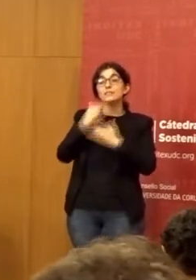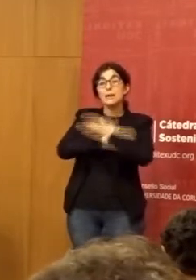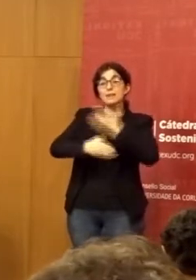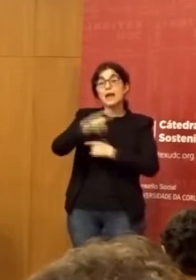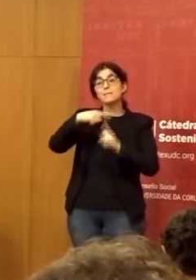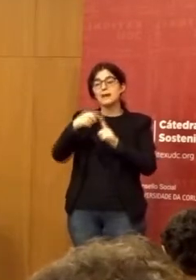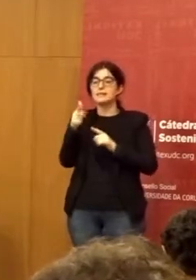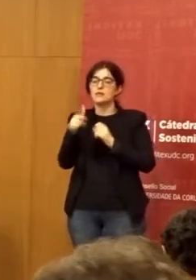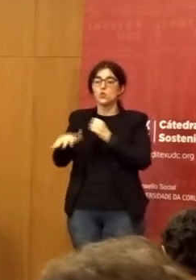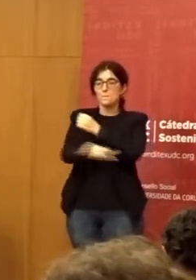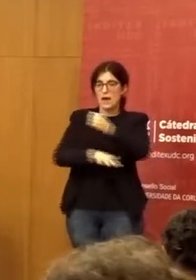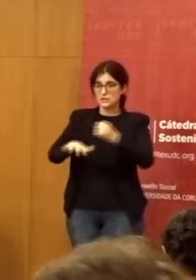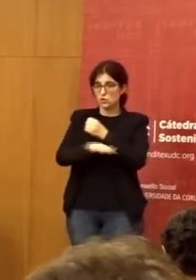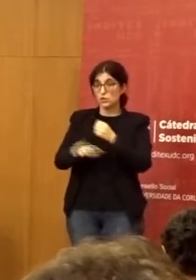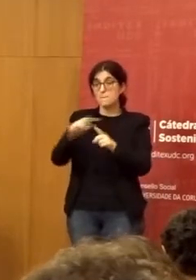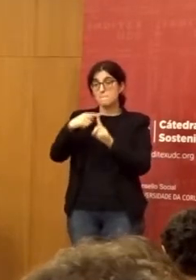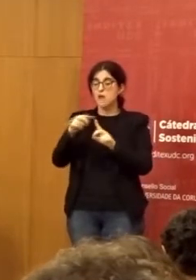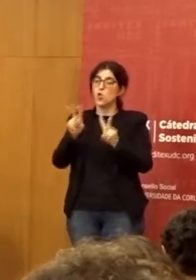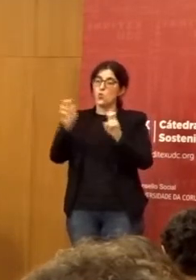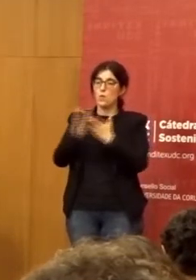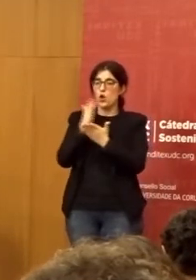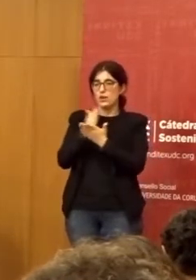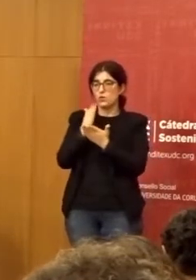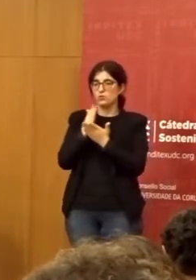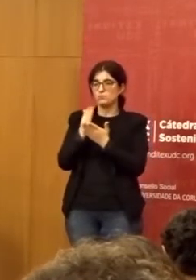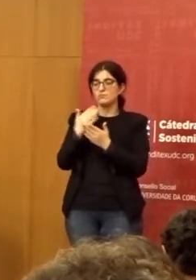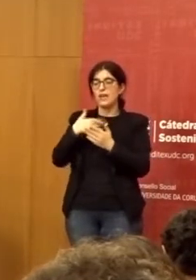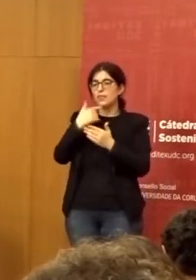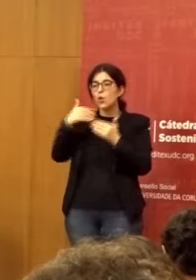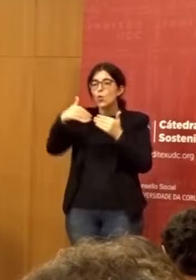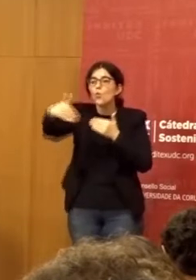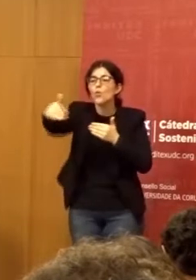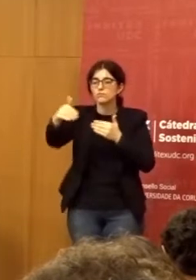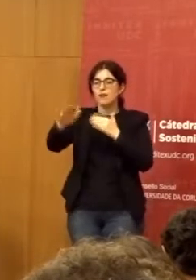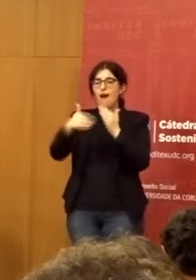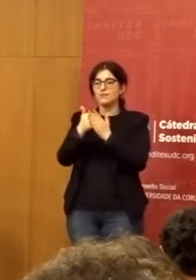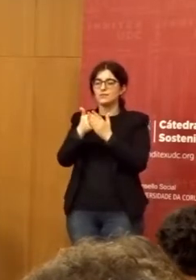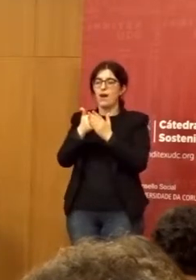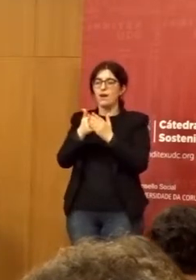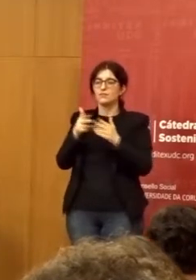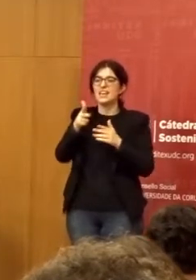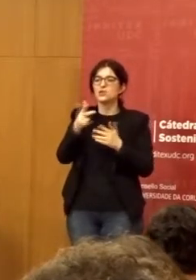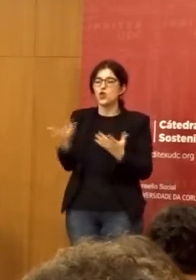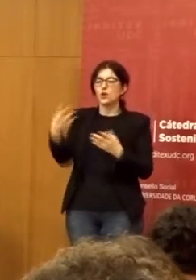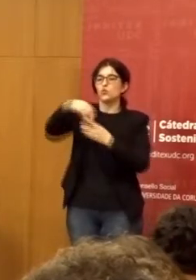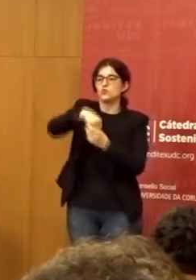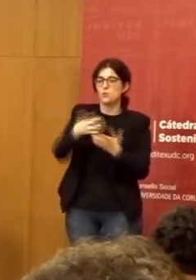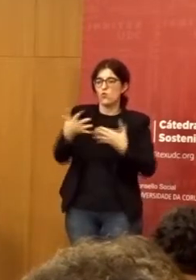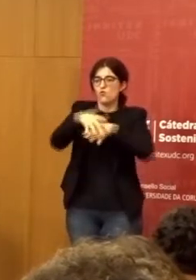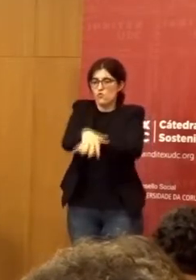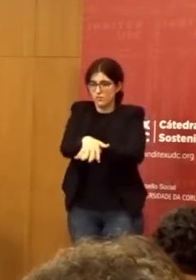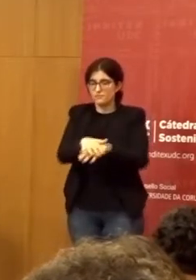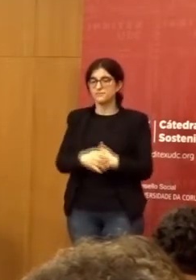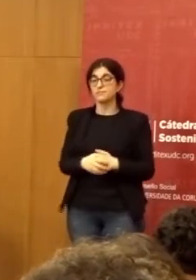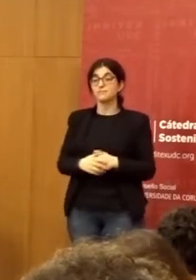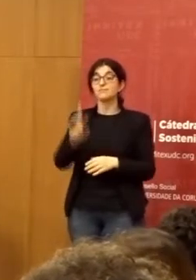libro colectivo que ha coordinado Nuevos Horizontes en el Derecho de la Discapacidad hacia un Derecho Inclusivo. Es patrono de la Fundación